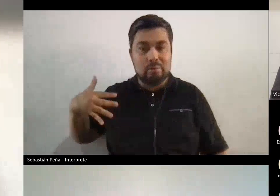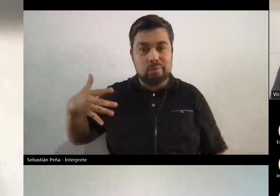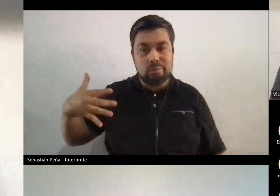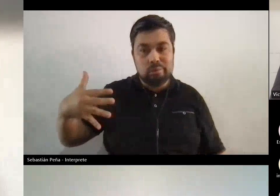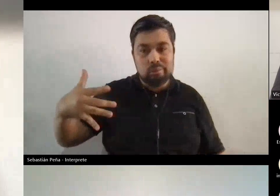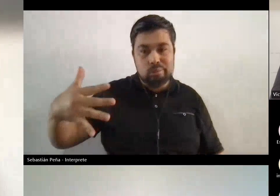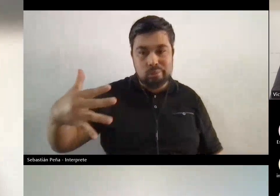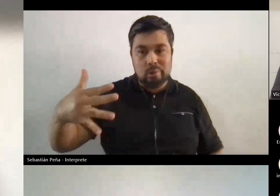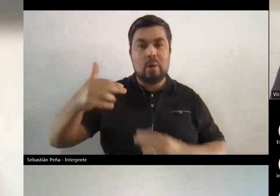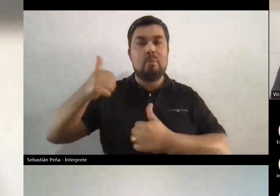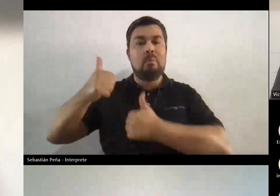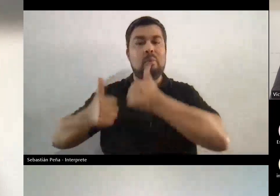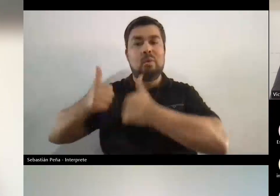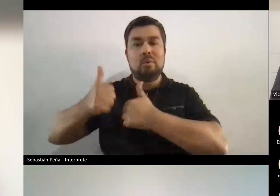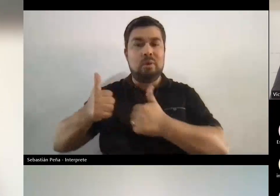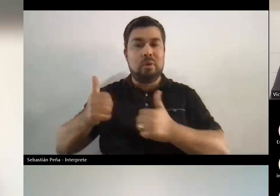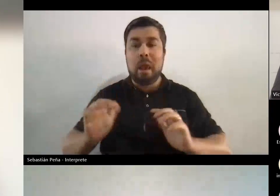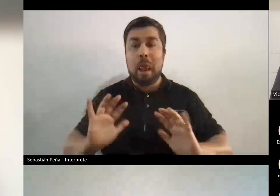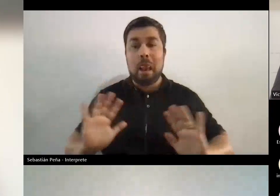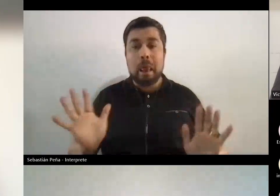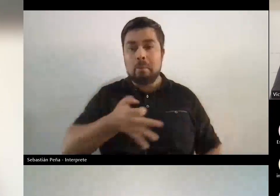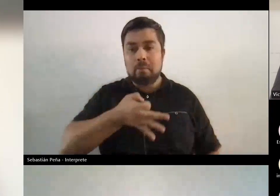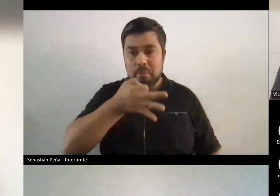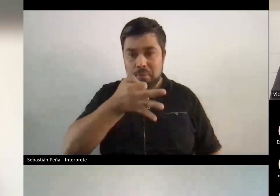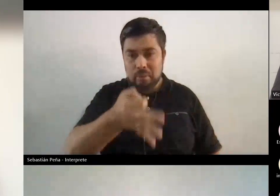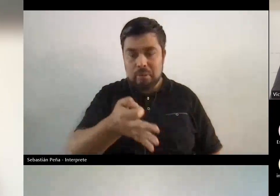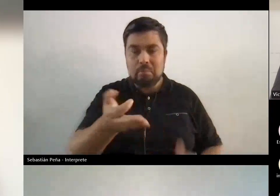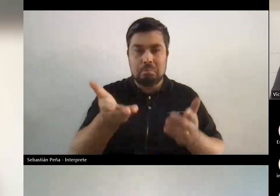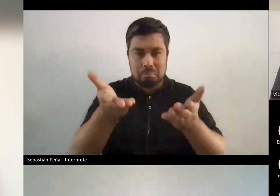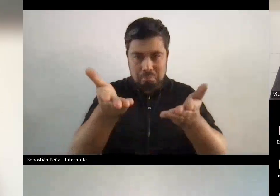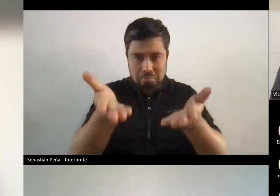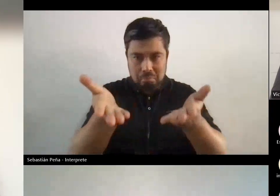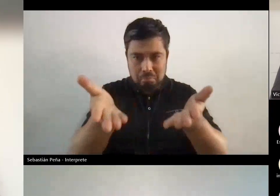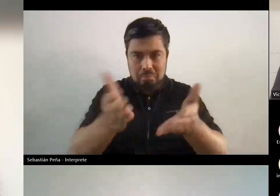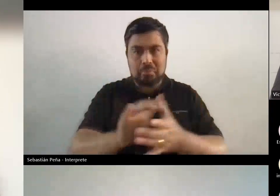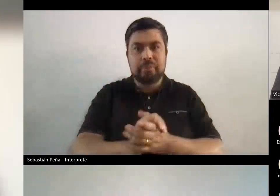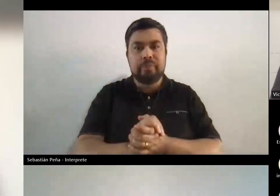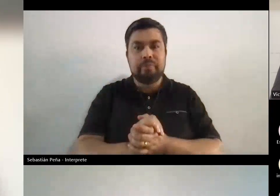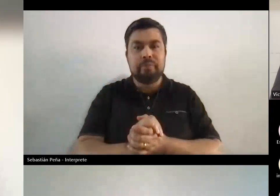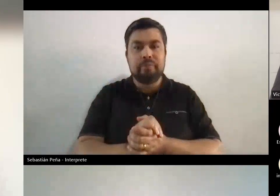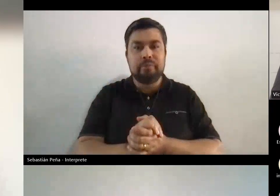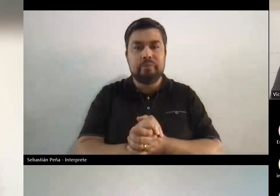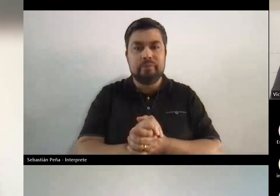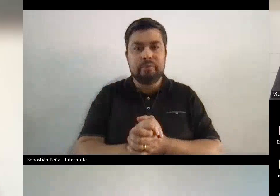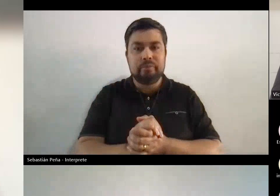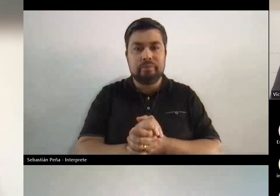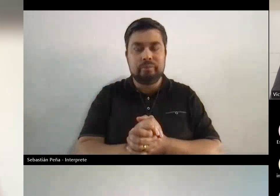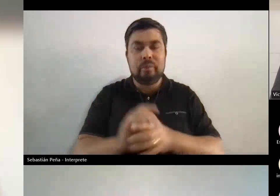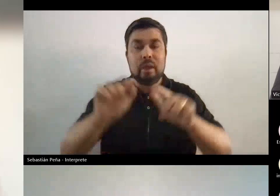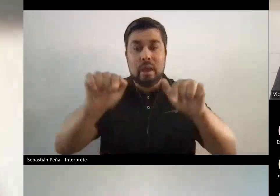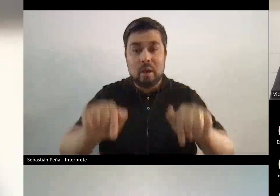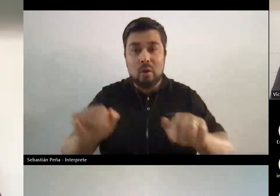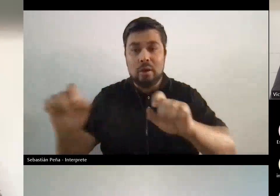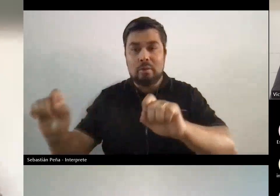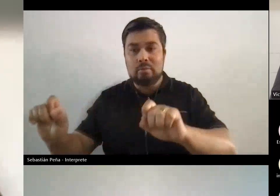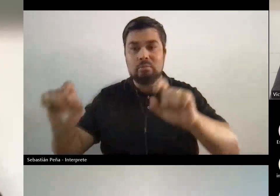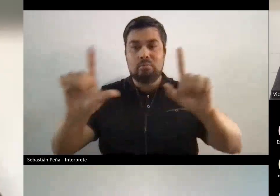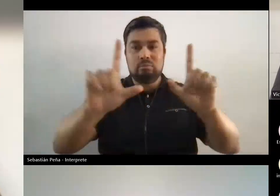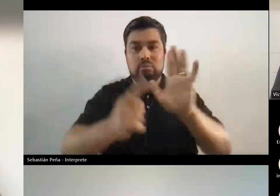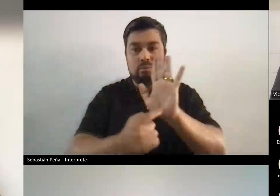todo suya la palabra y comparto entonces tu presentación al tiro.